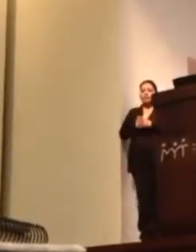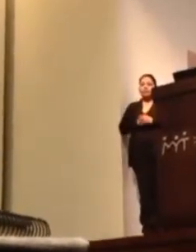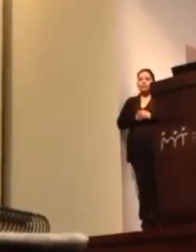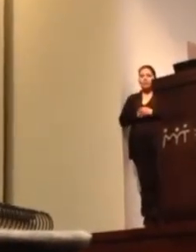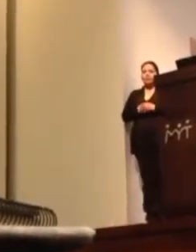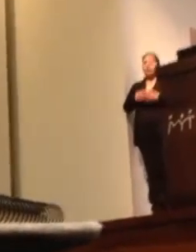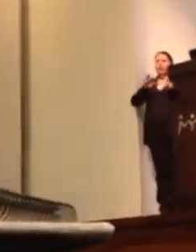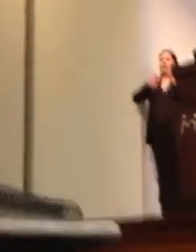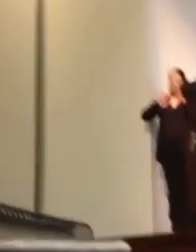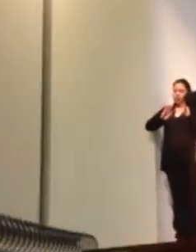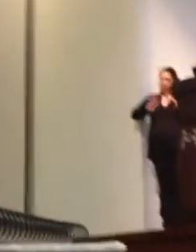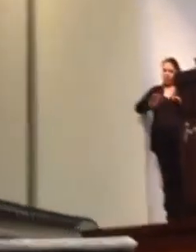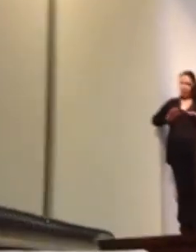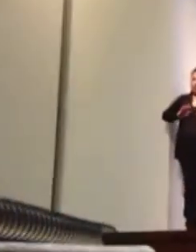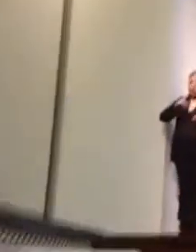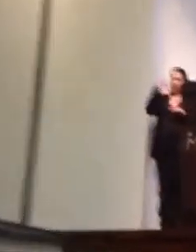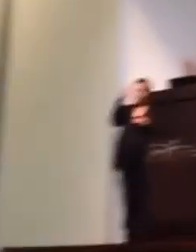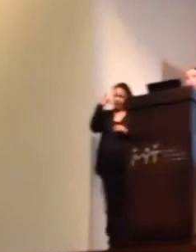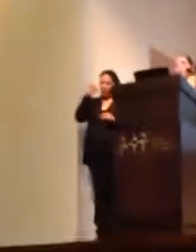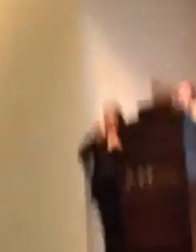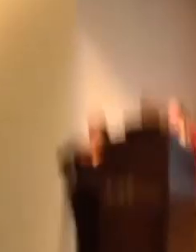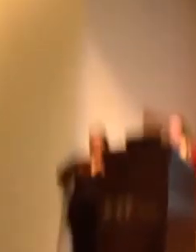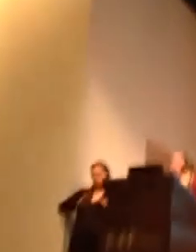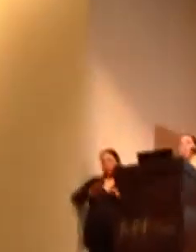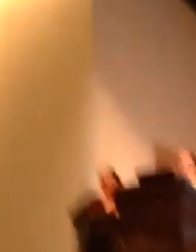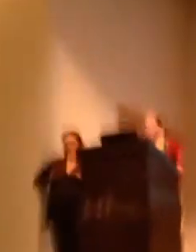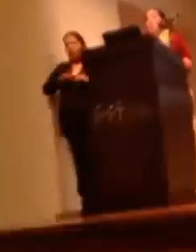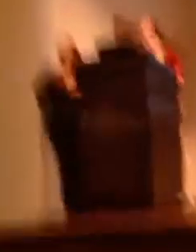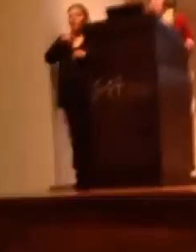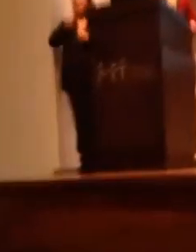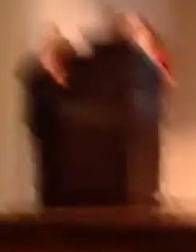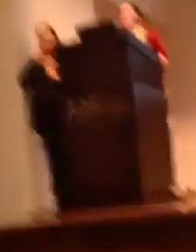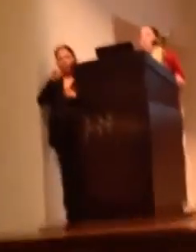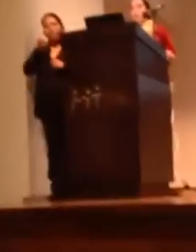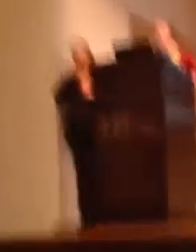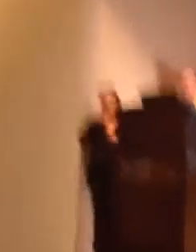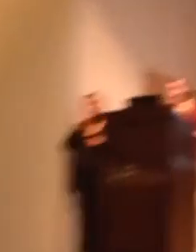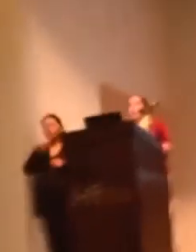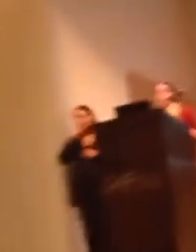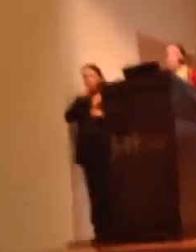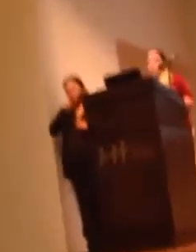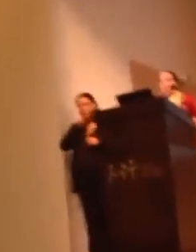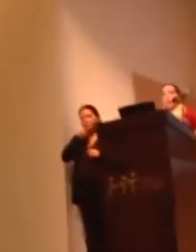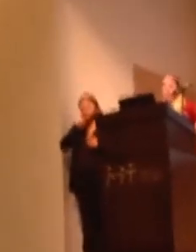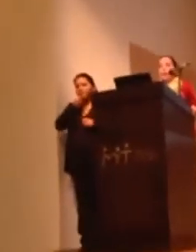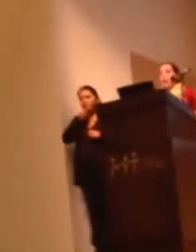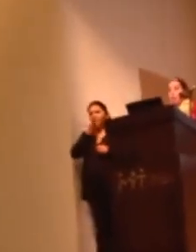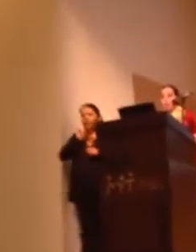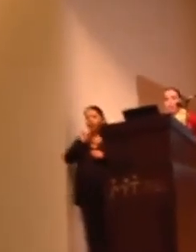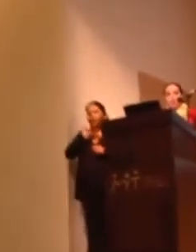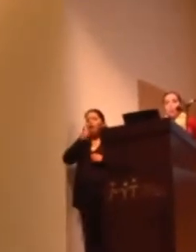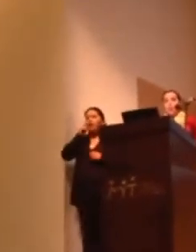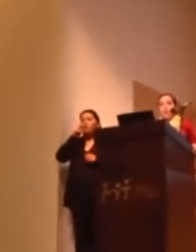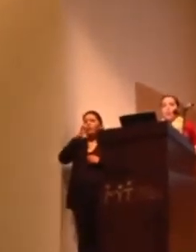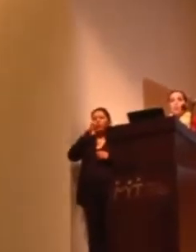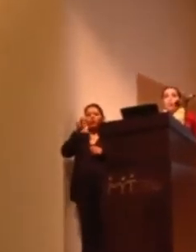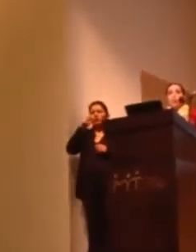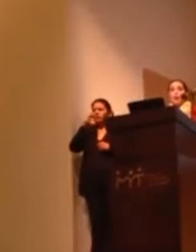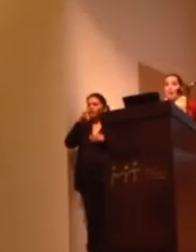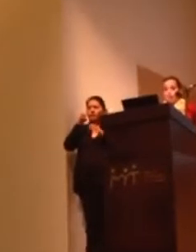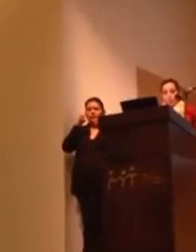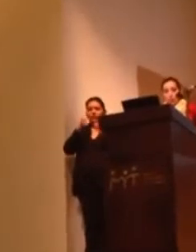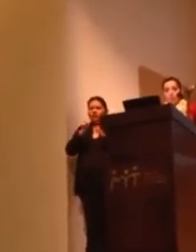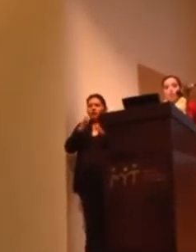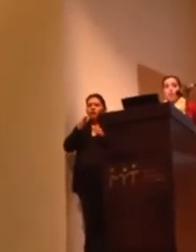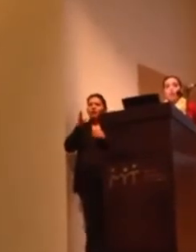nos calmemos, que seamos empáticos con ellos, que tomemos en cuenta que no se están portando así